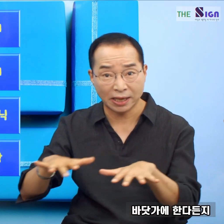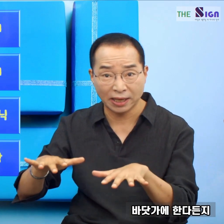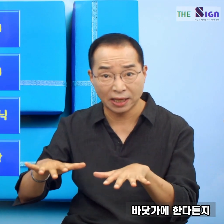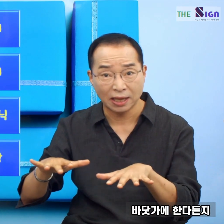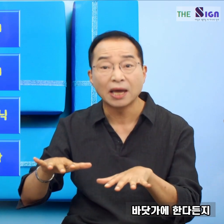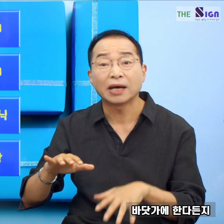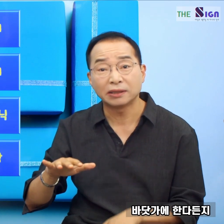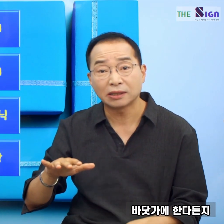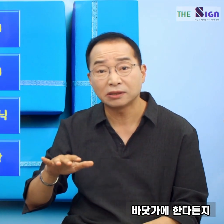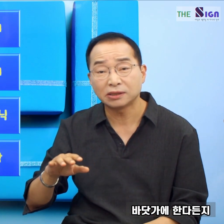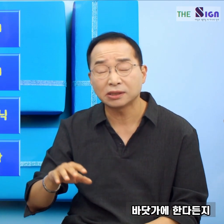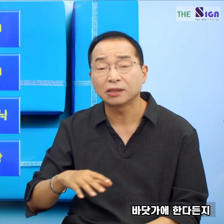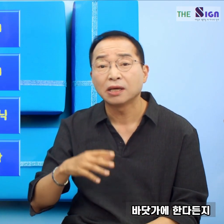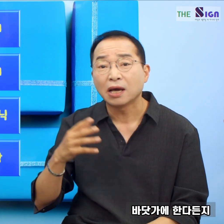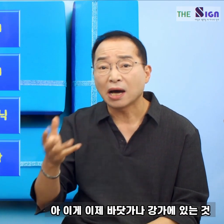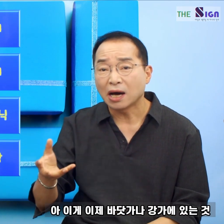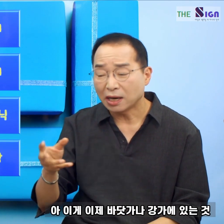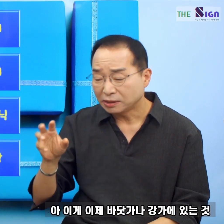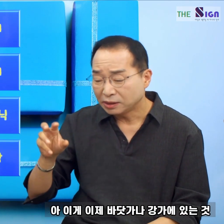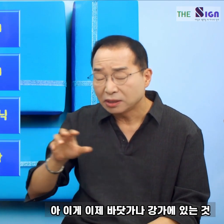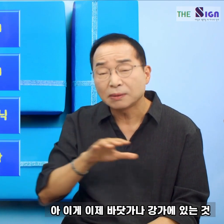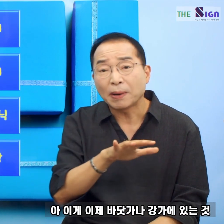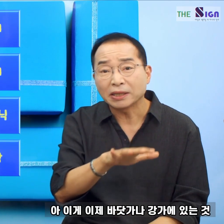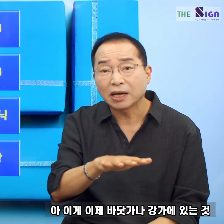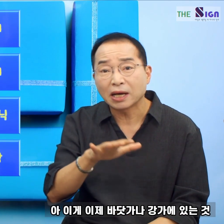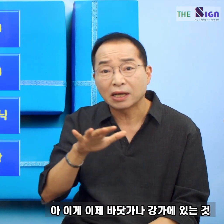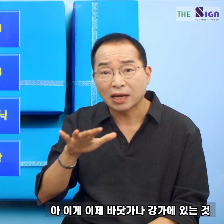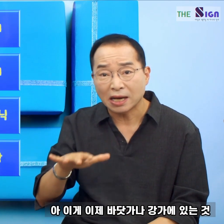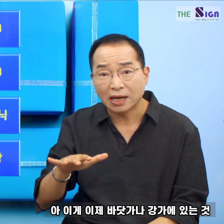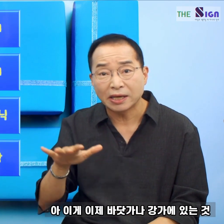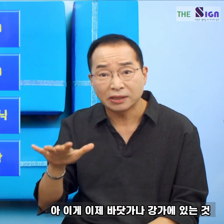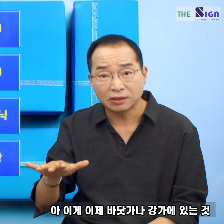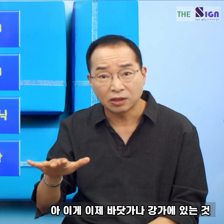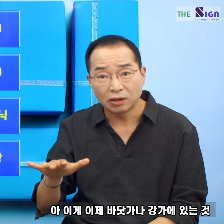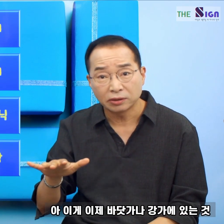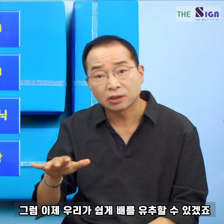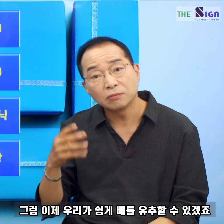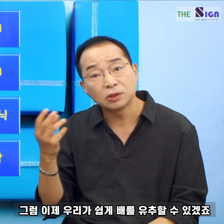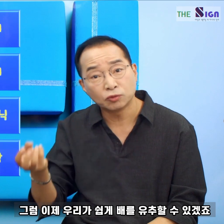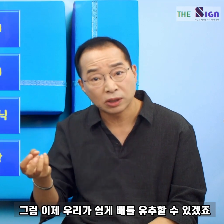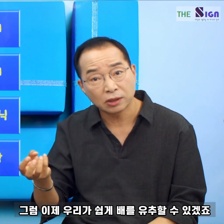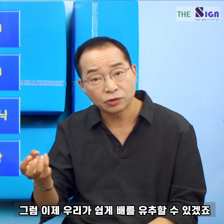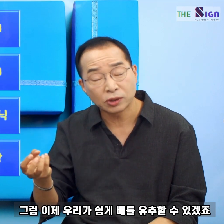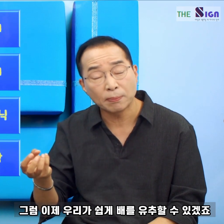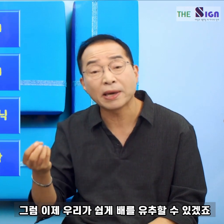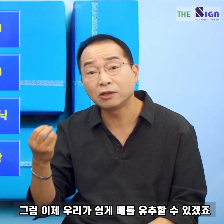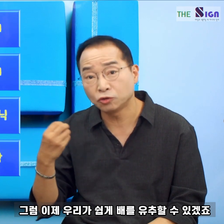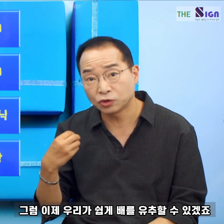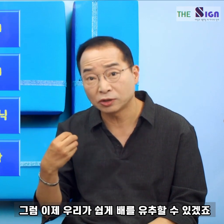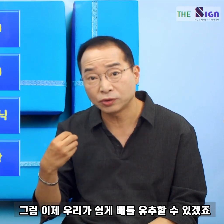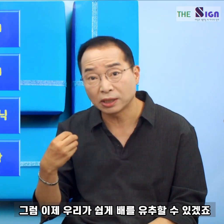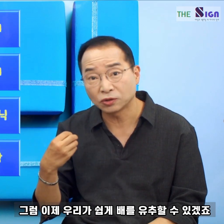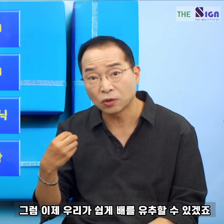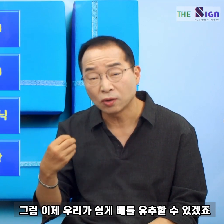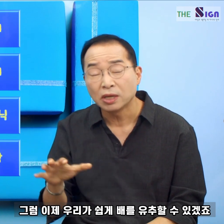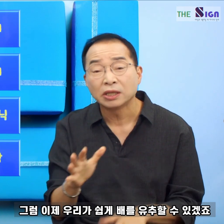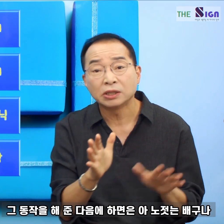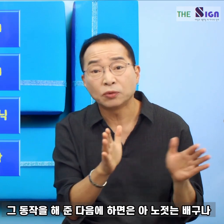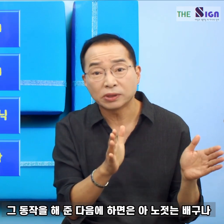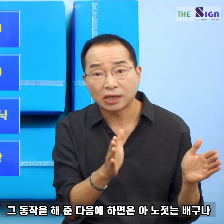바닷가에 한다든지 이게 이제 바닷가나 강가에 있는 것, 그럼 이제 우리가 쉽게 배를 유치할 수 있겠죠. 그 동작을